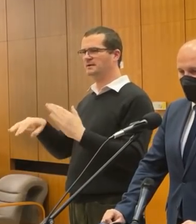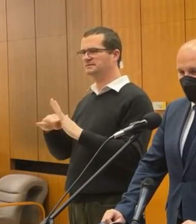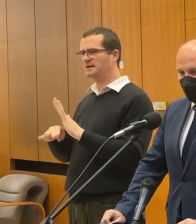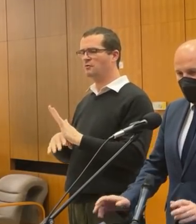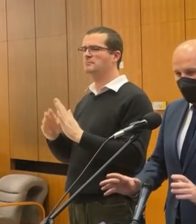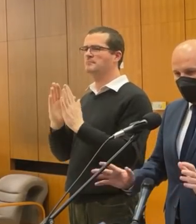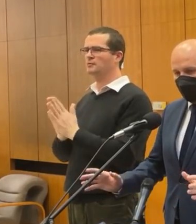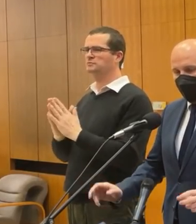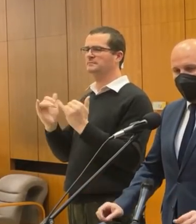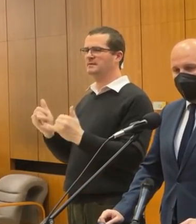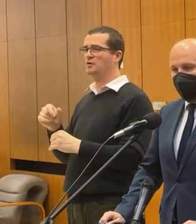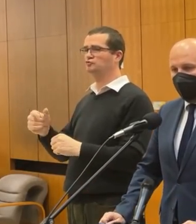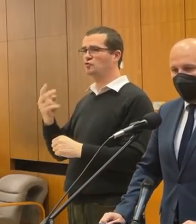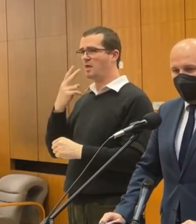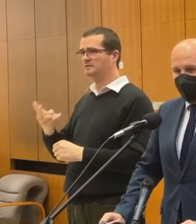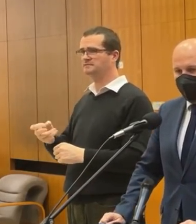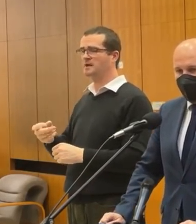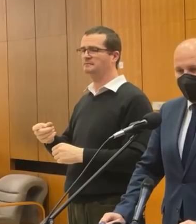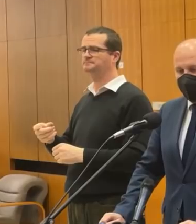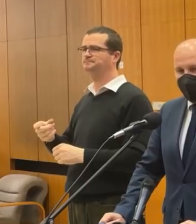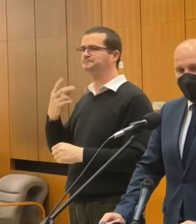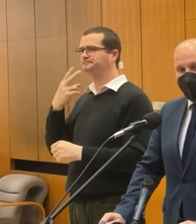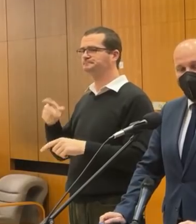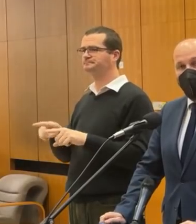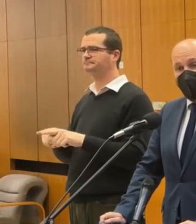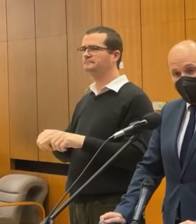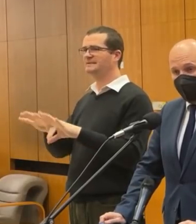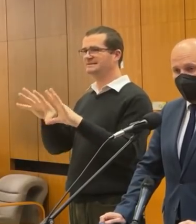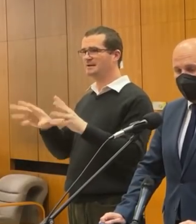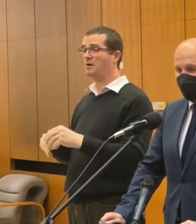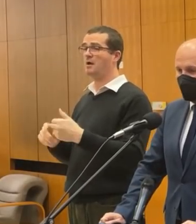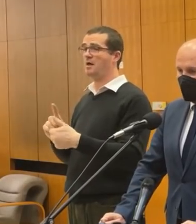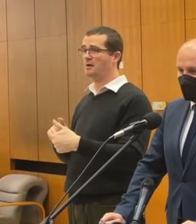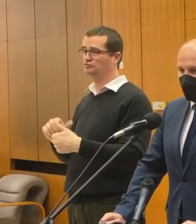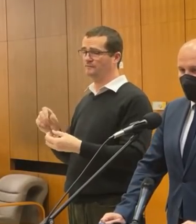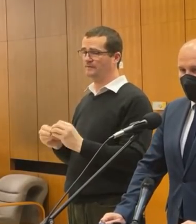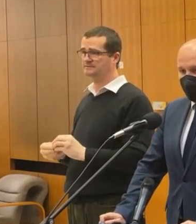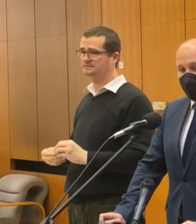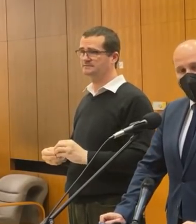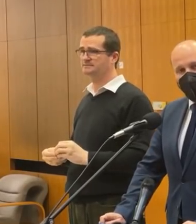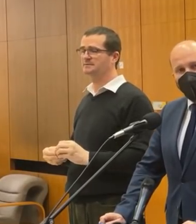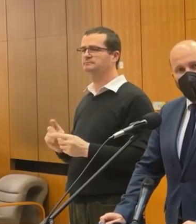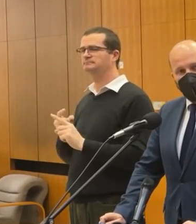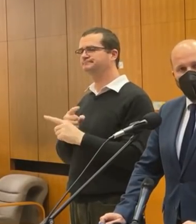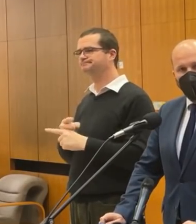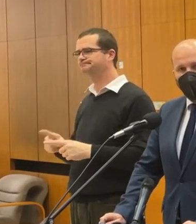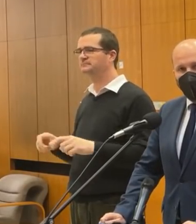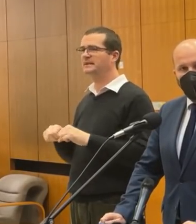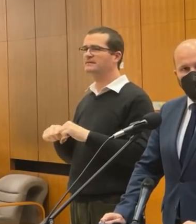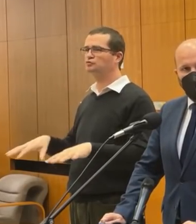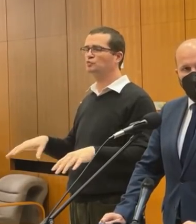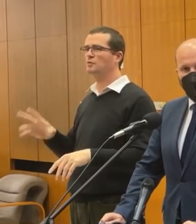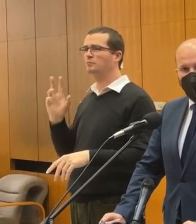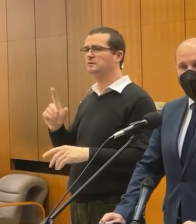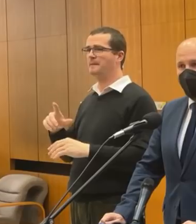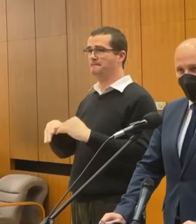prosím, naozaj z tohto hľadiska sa na to pozrite ako na celok. A ešte jedna veta. Akákoľvek infraštruktúra, ktorá